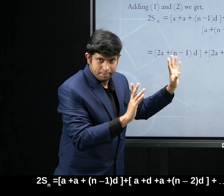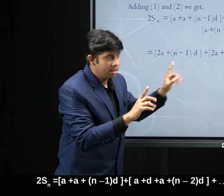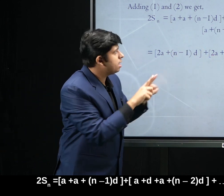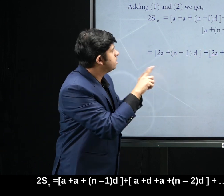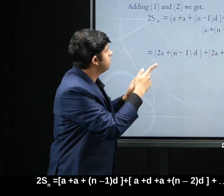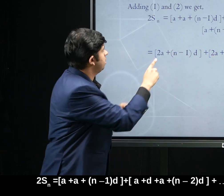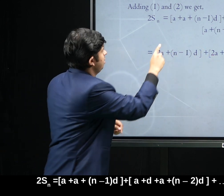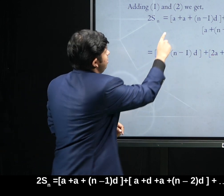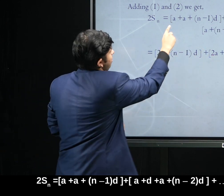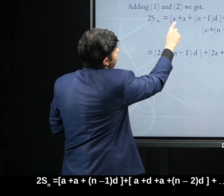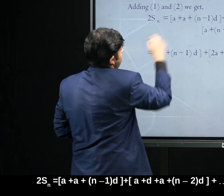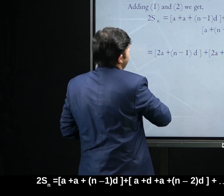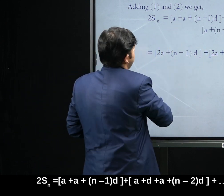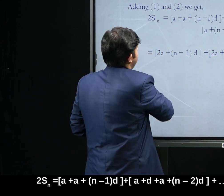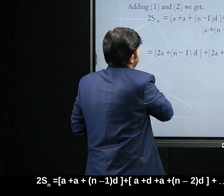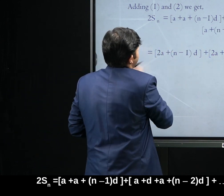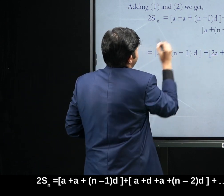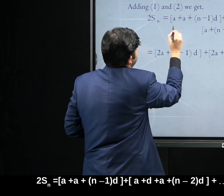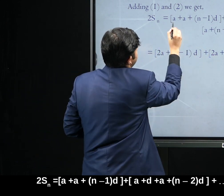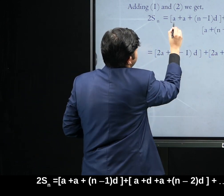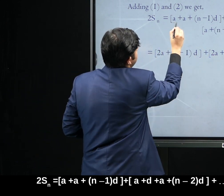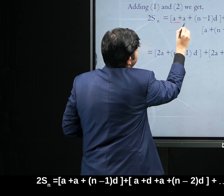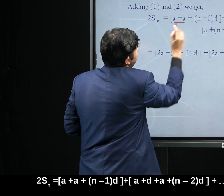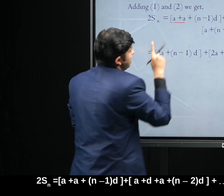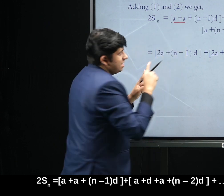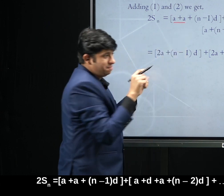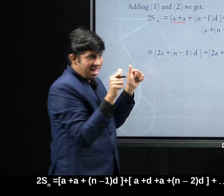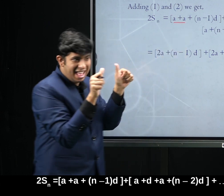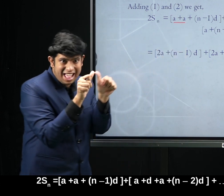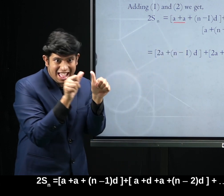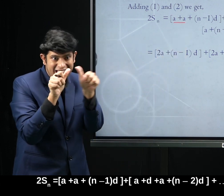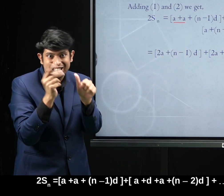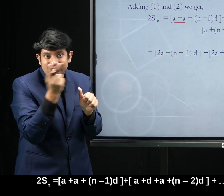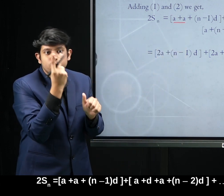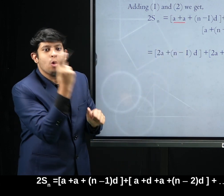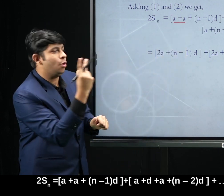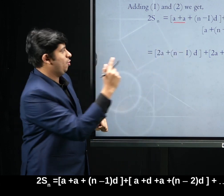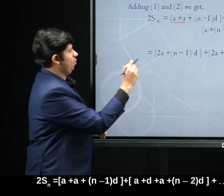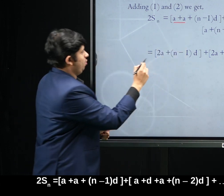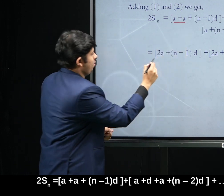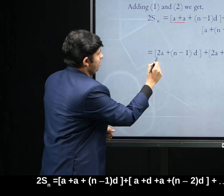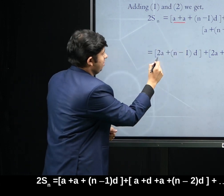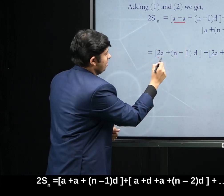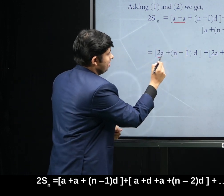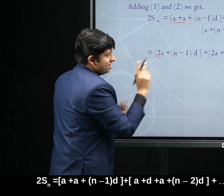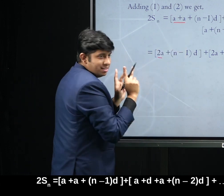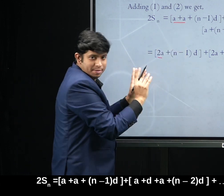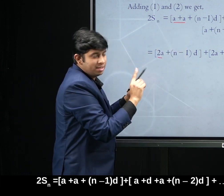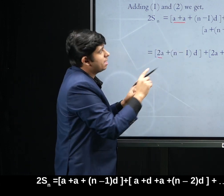n-1 ఇంటూ D ప్లస్ A ప్లస్ D ప్లస్ A ప్లస్ n-2 ఇంటూ D